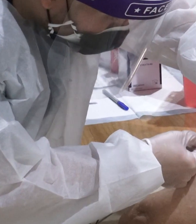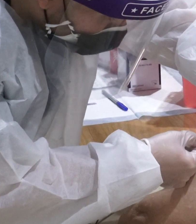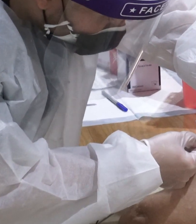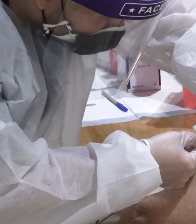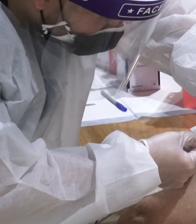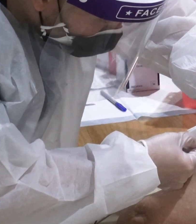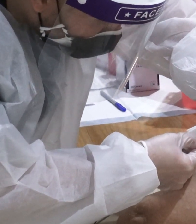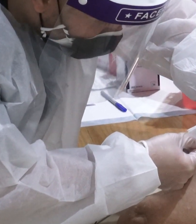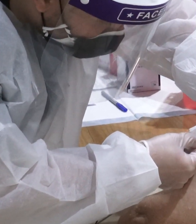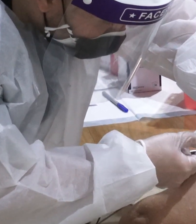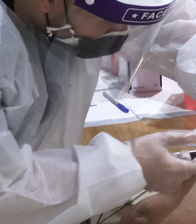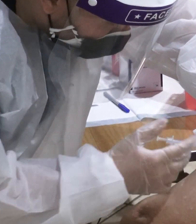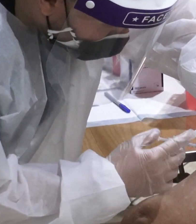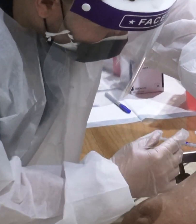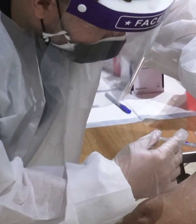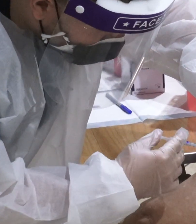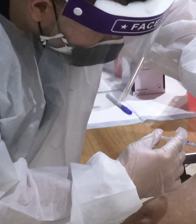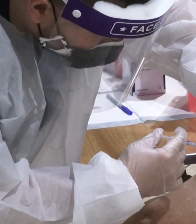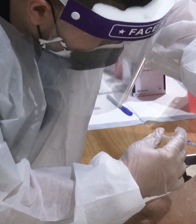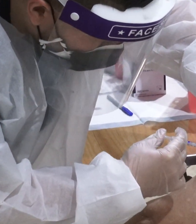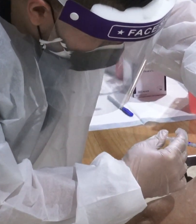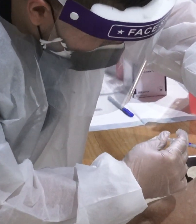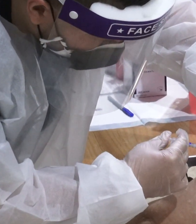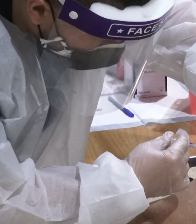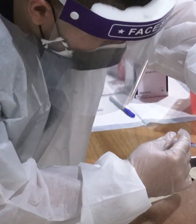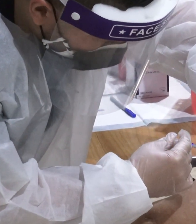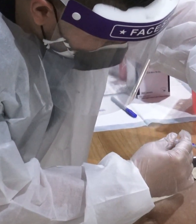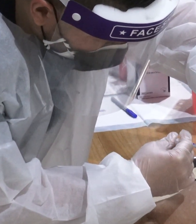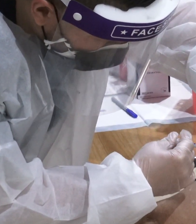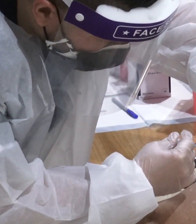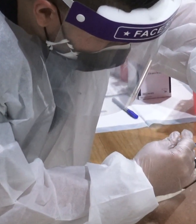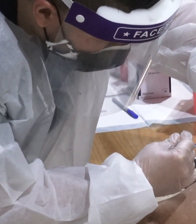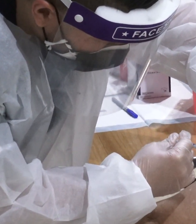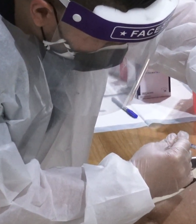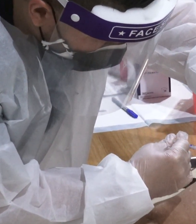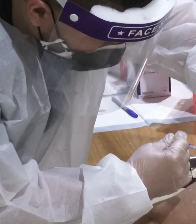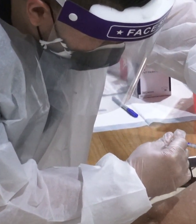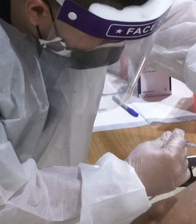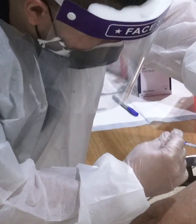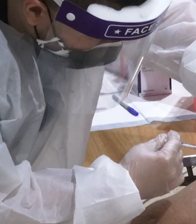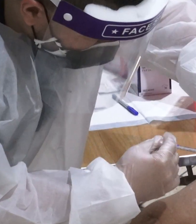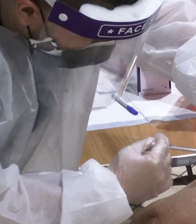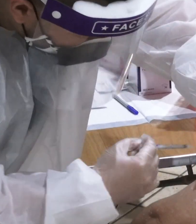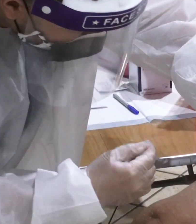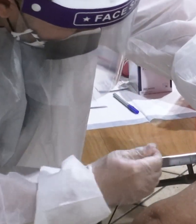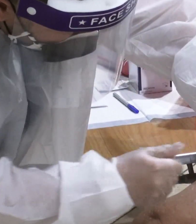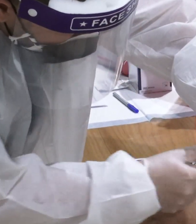distanciamiento e higiene de manos, así como el uso de mascarilla. En San Juan, Mayra Acevedo, Noticias 360.